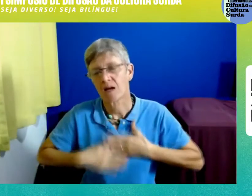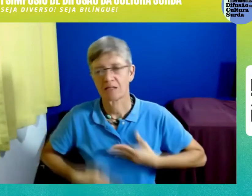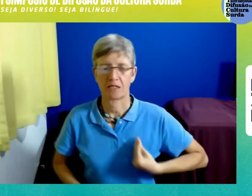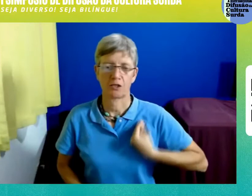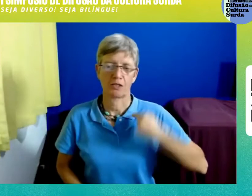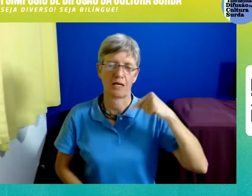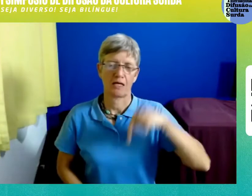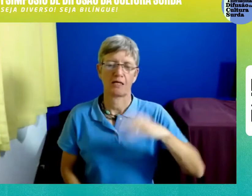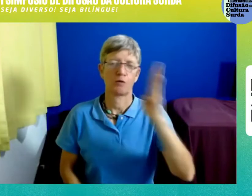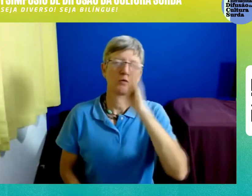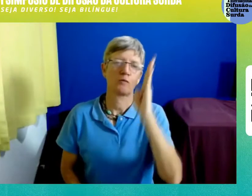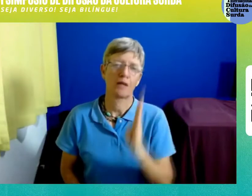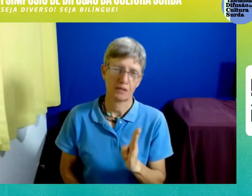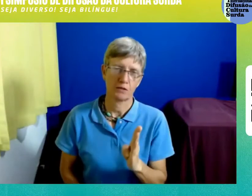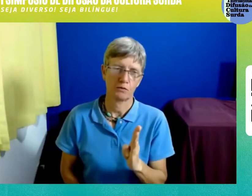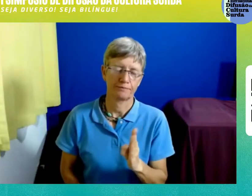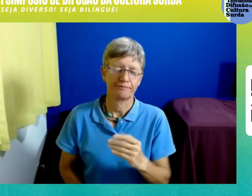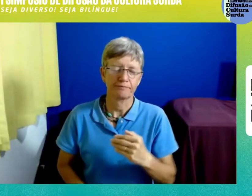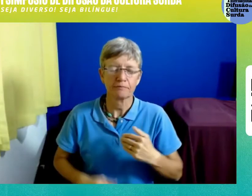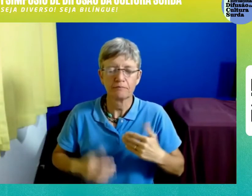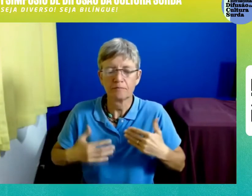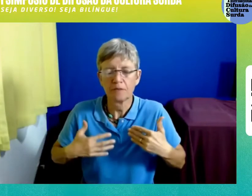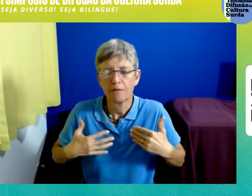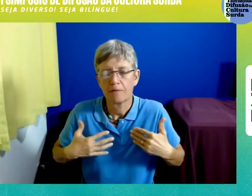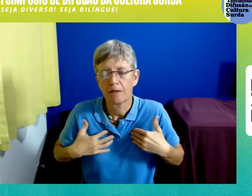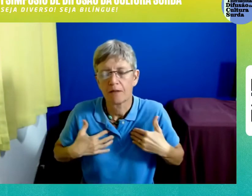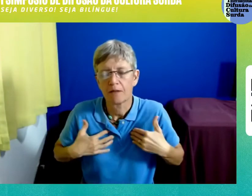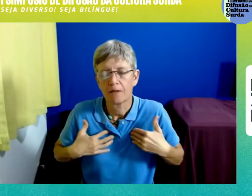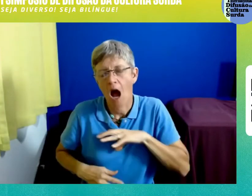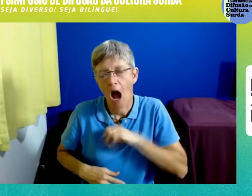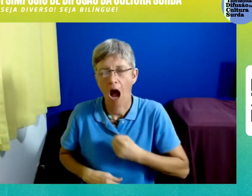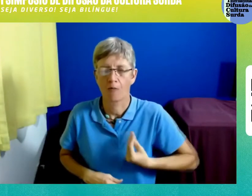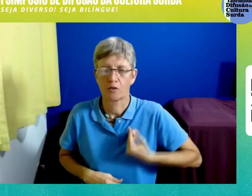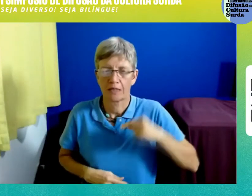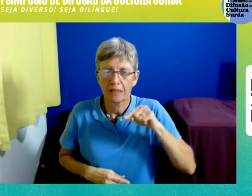eu vou falar uma coisa que eu amo aqui no Brasil.